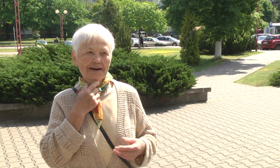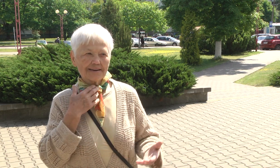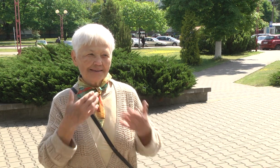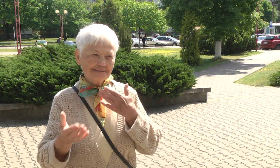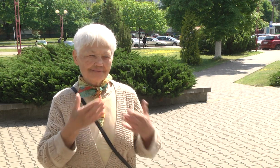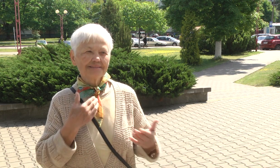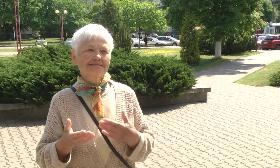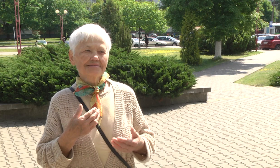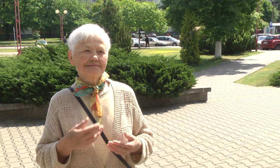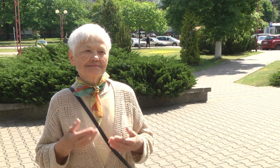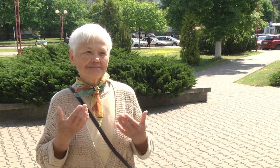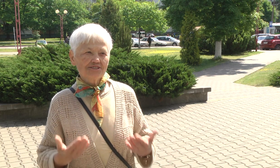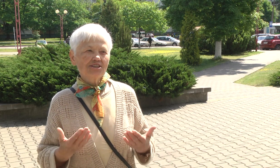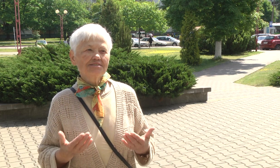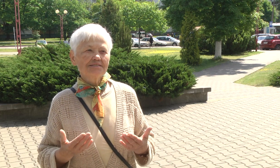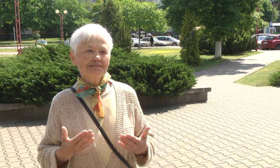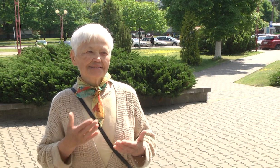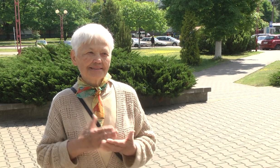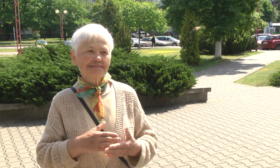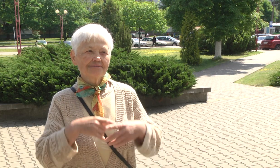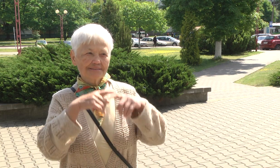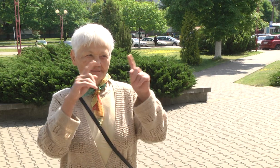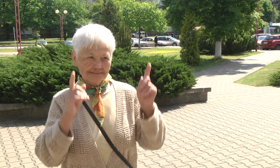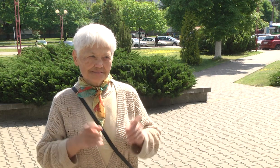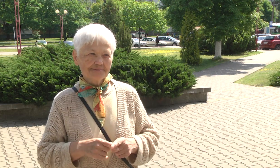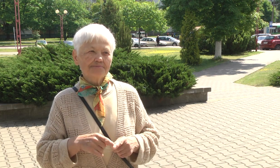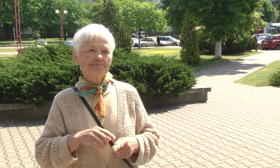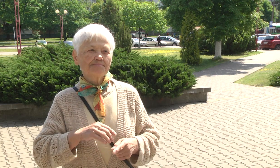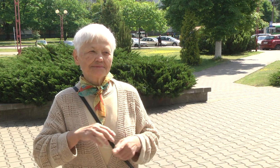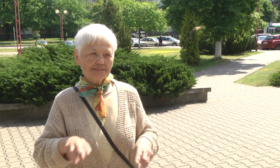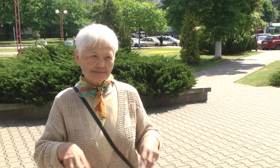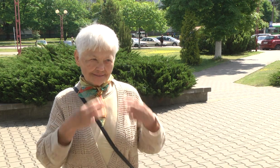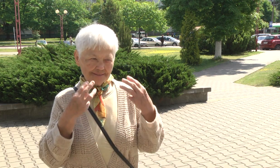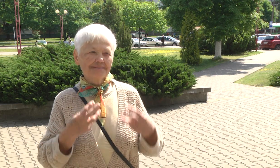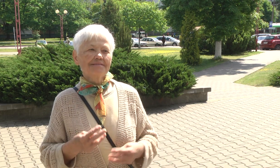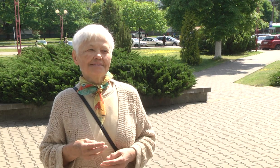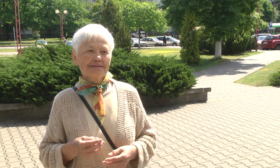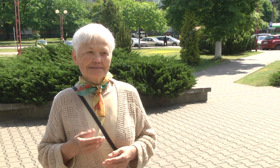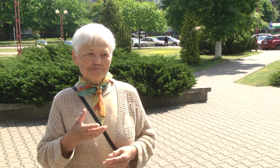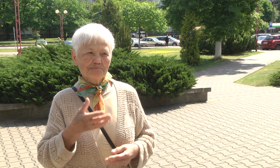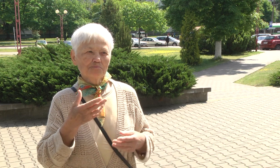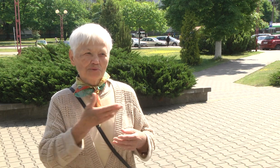есть связь, и мы можем общаться и легко говорить, что мы хотим.